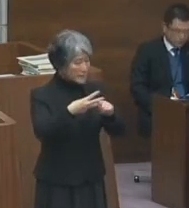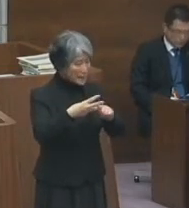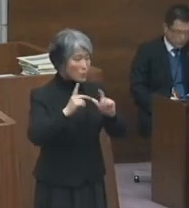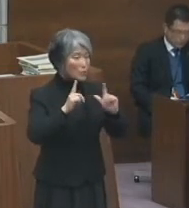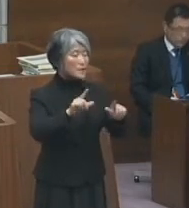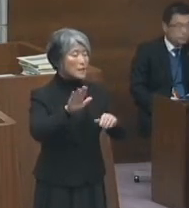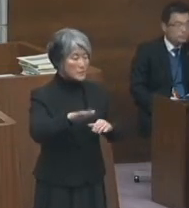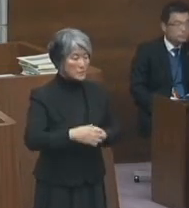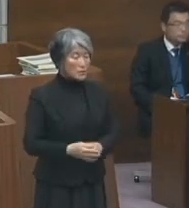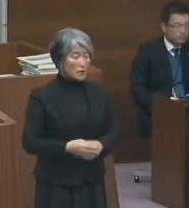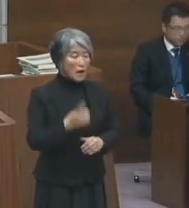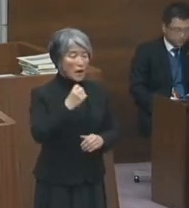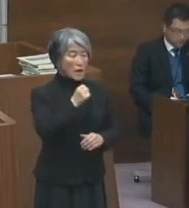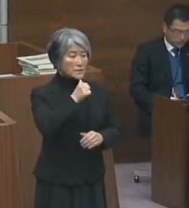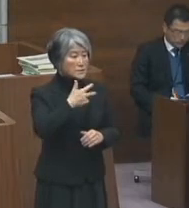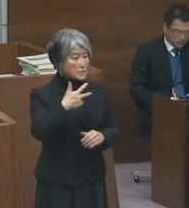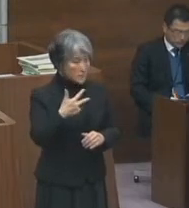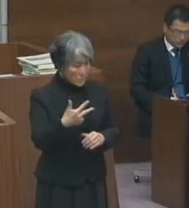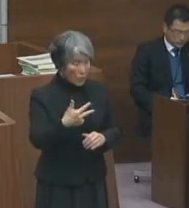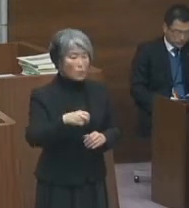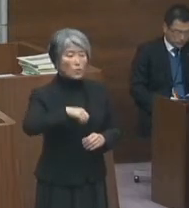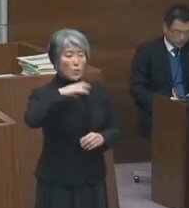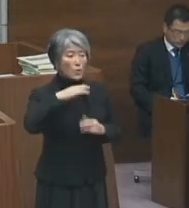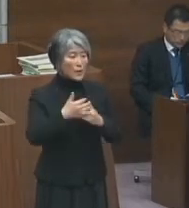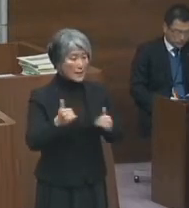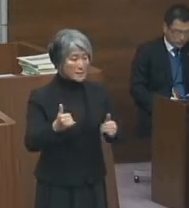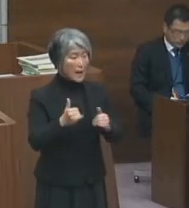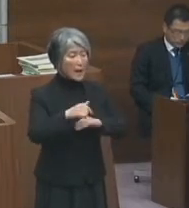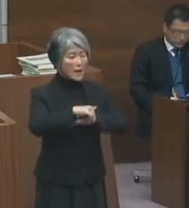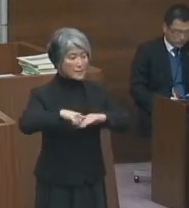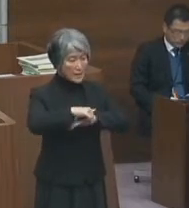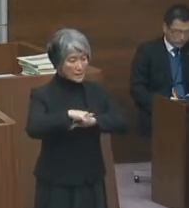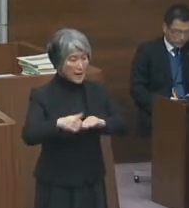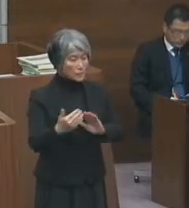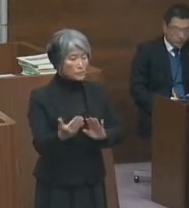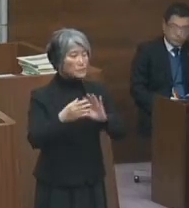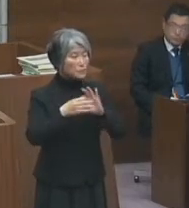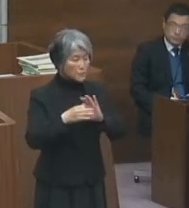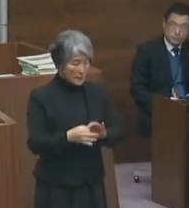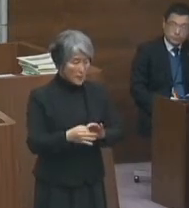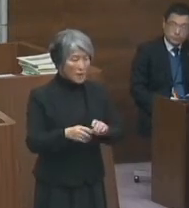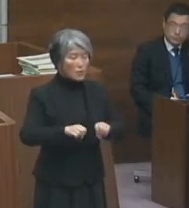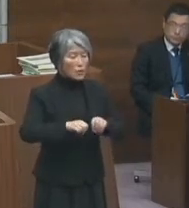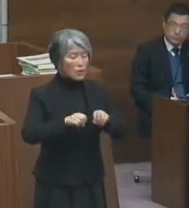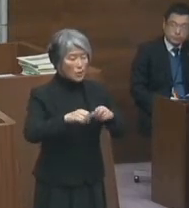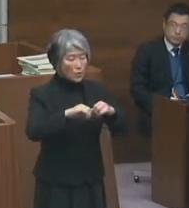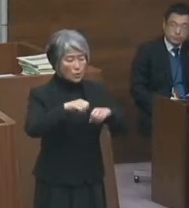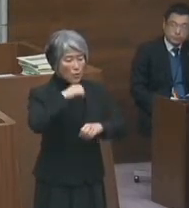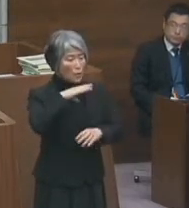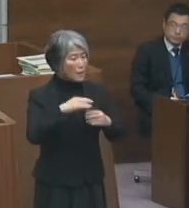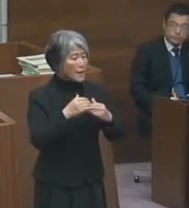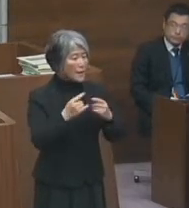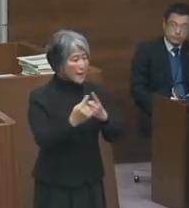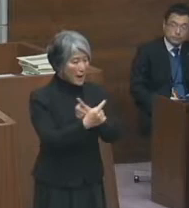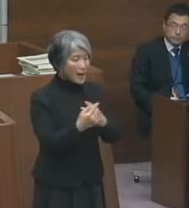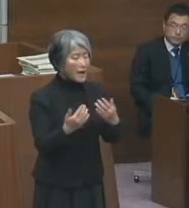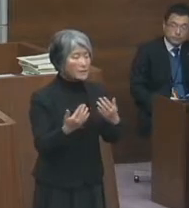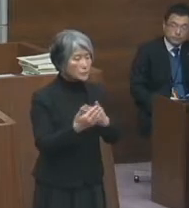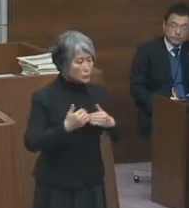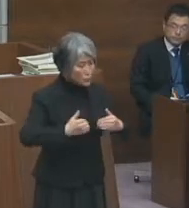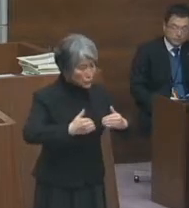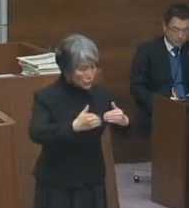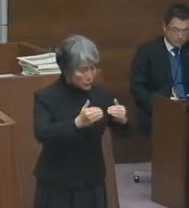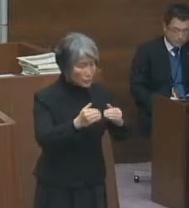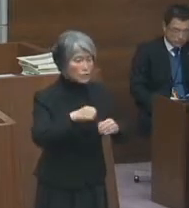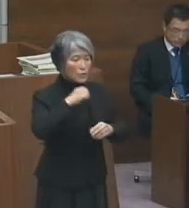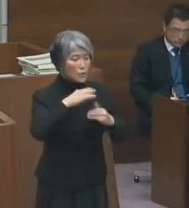の本市の高齢者施策についてです。高齢化が進む日本社会におきまして、各自治体では限られた財源の中